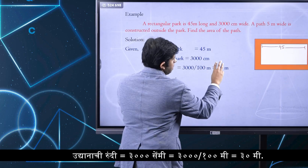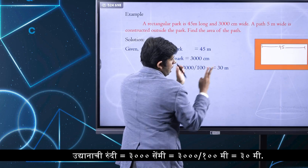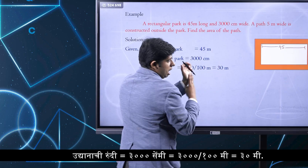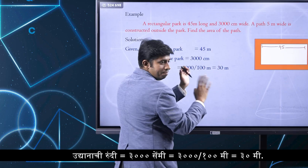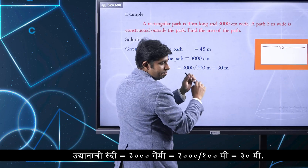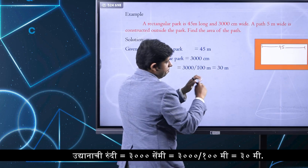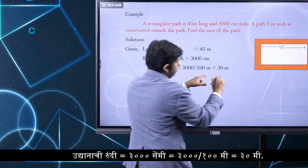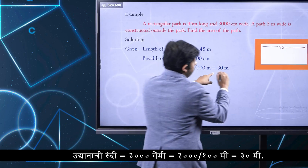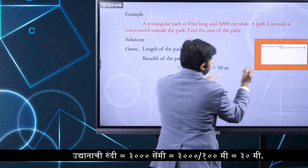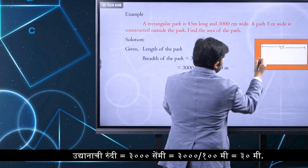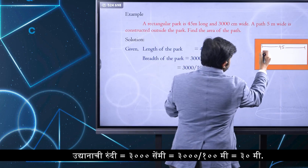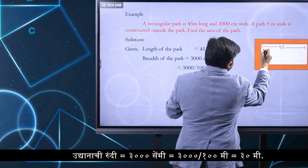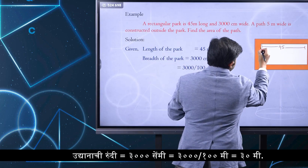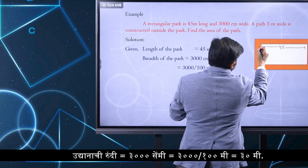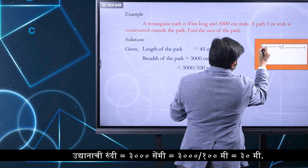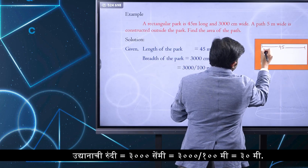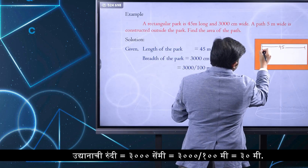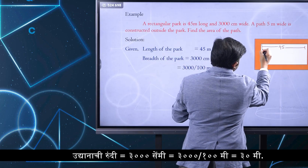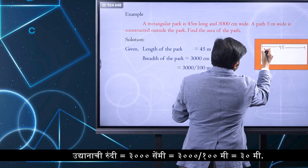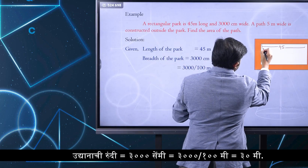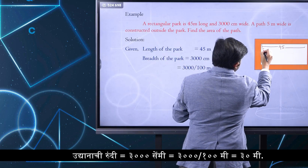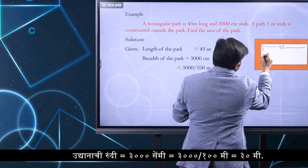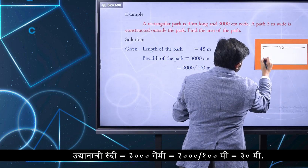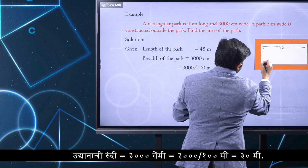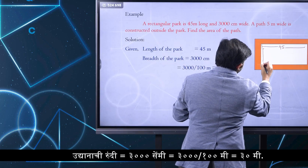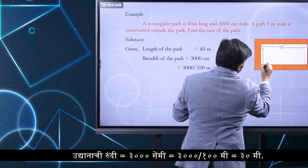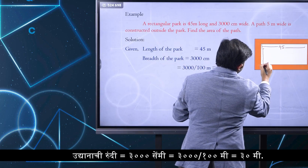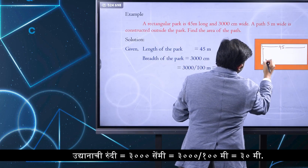बाय 100 मीटर इज इक्वल टू 30 मीटर.